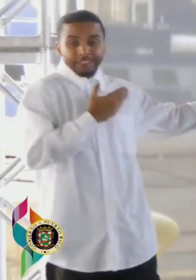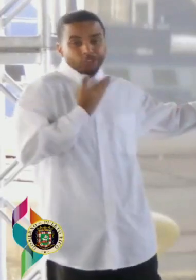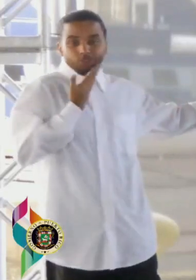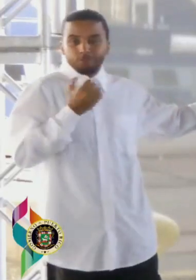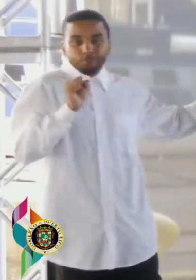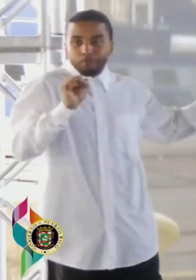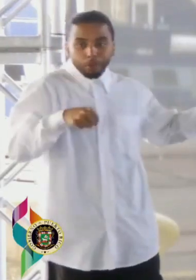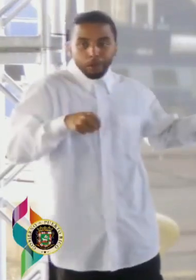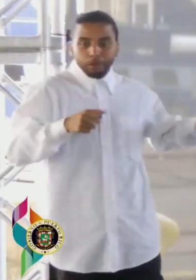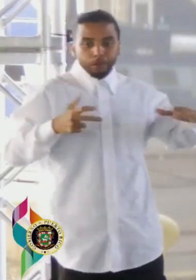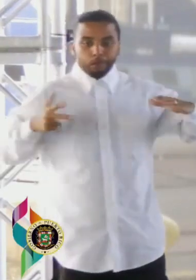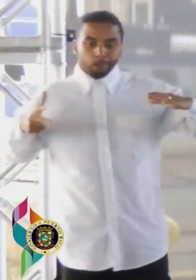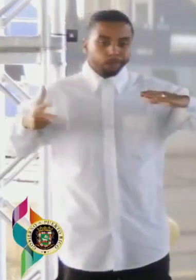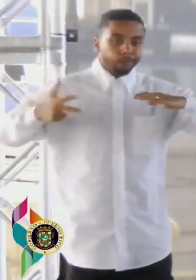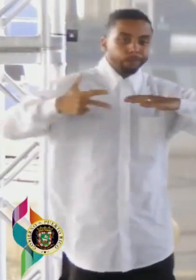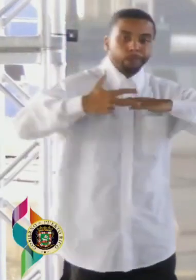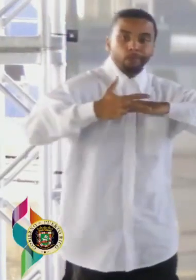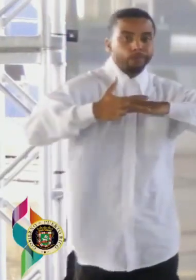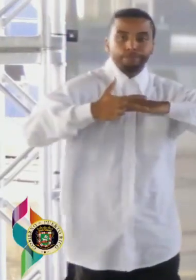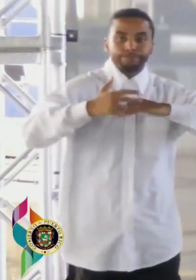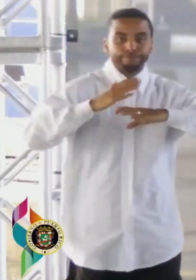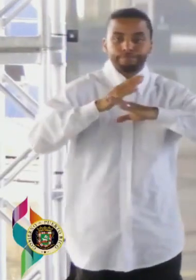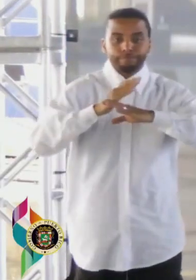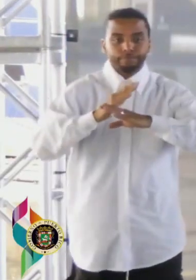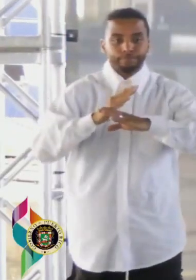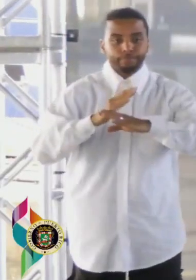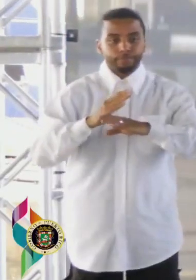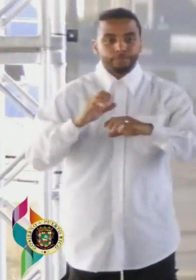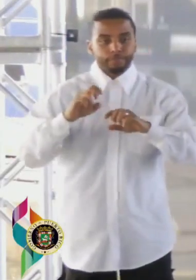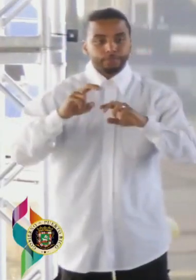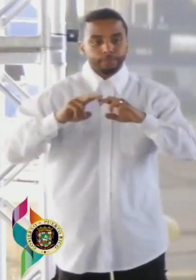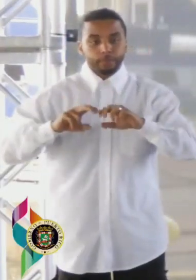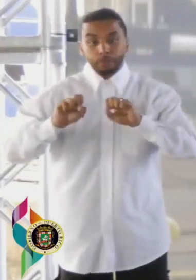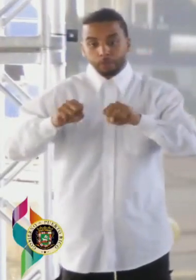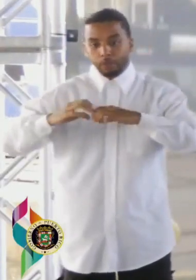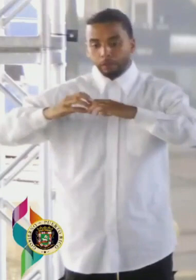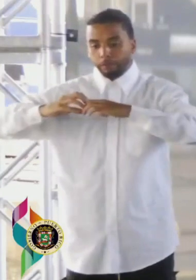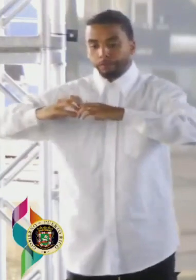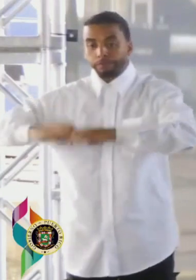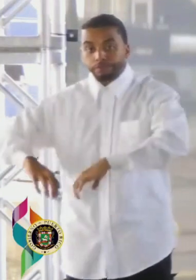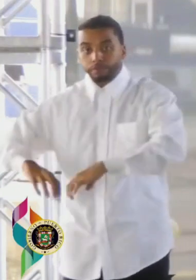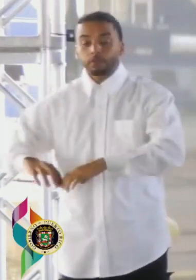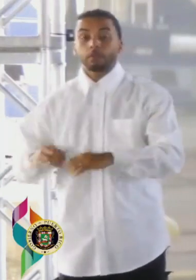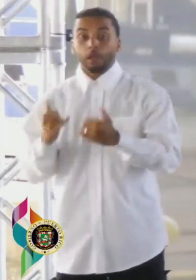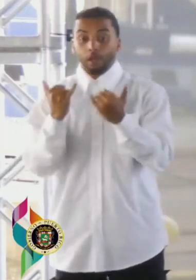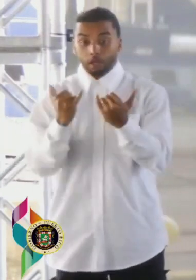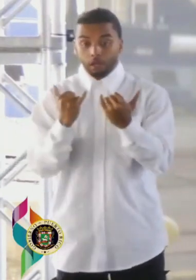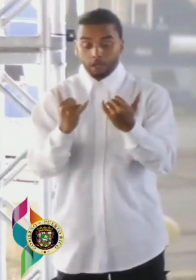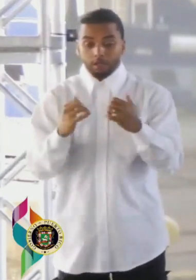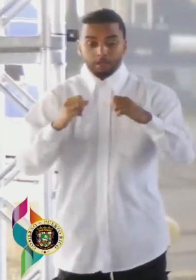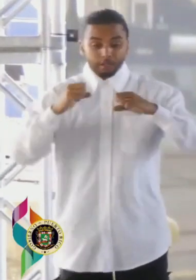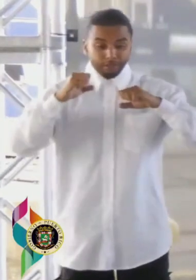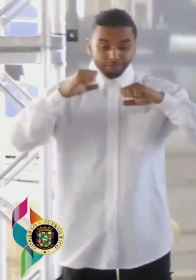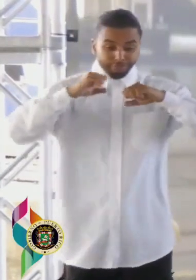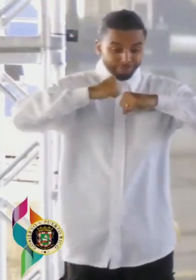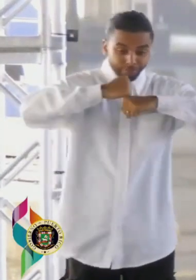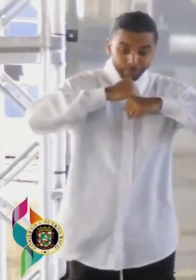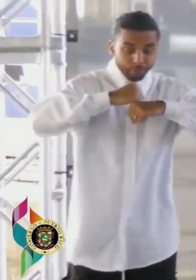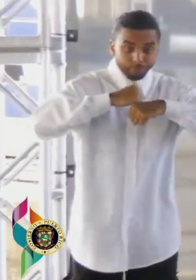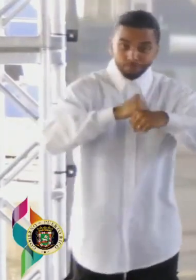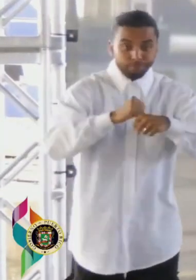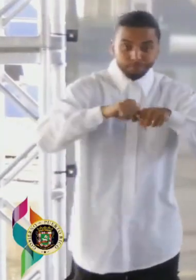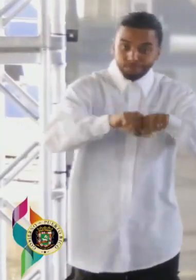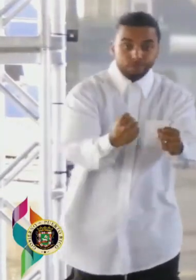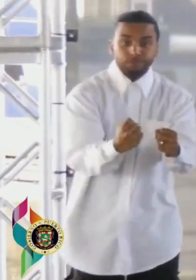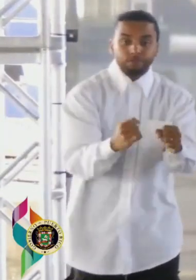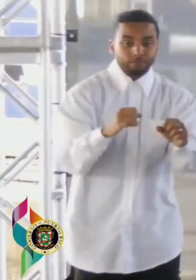está está prohibido y eso es la primera etapa del proyecto demoler y reparar y llevarlo al